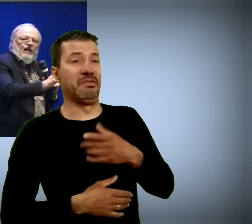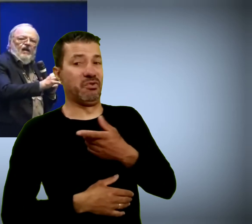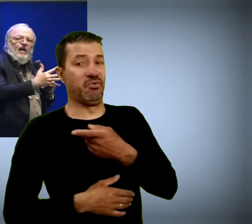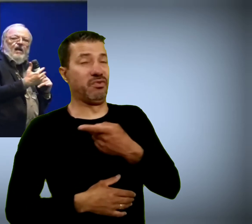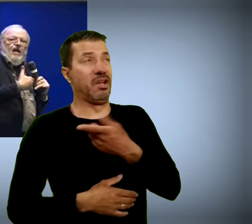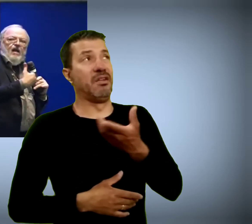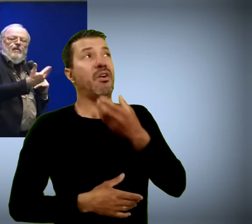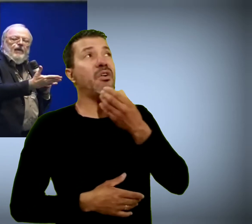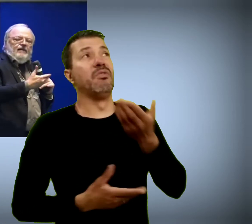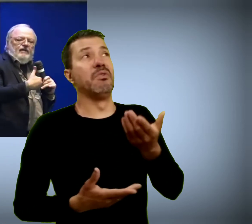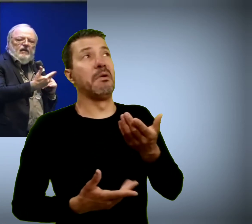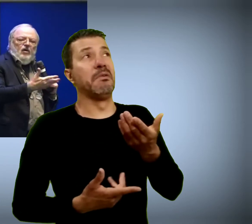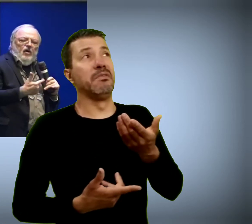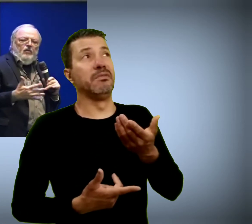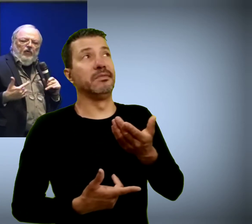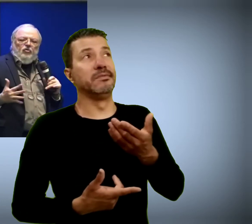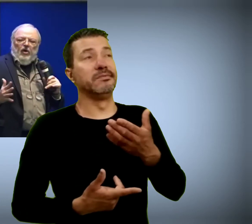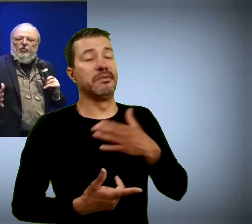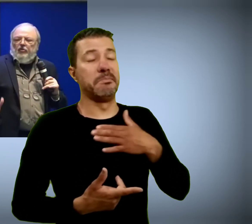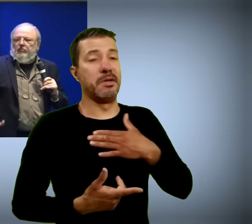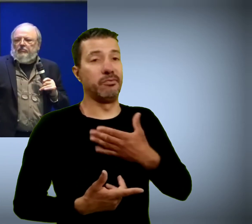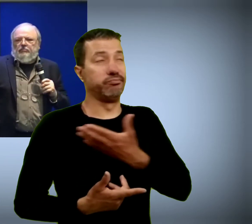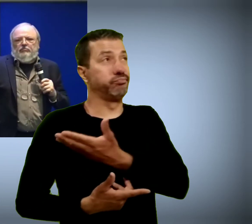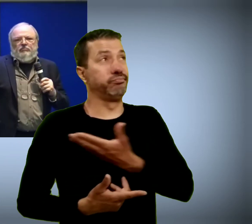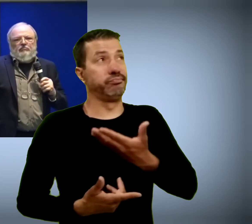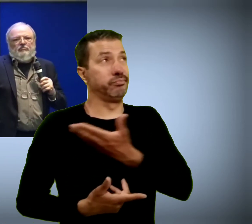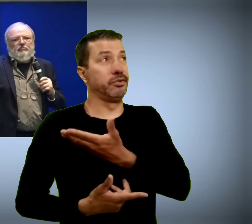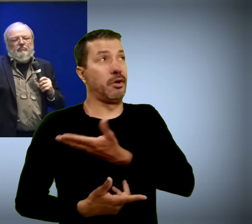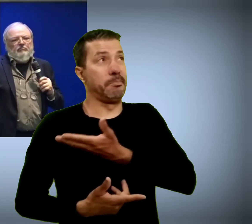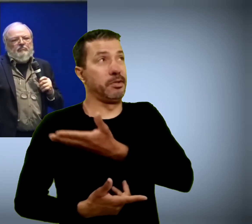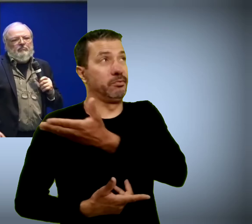camarada aqui, ele passa a ser agora o meu sócio.